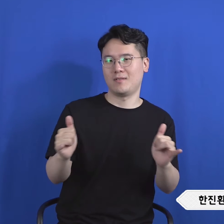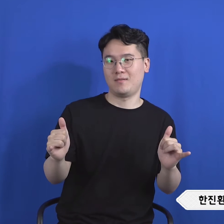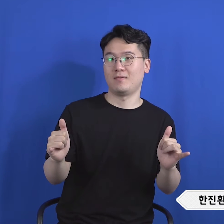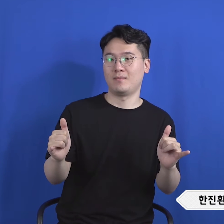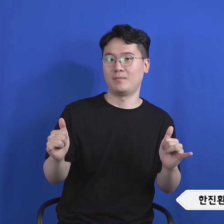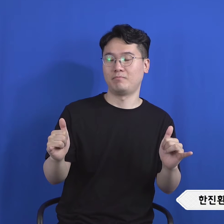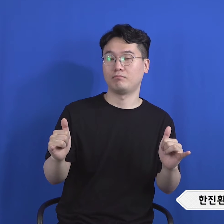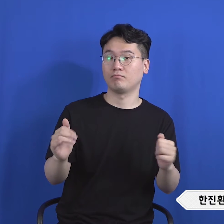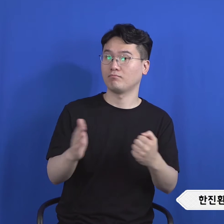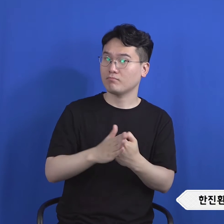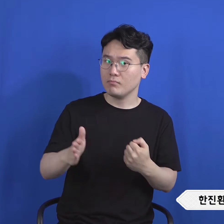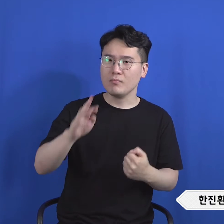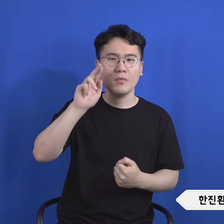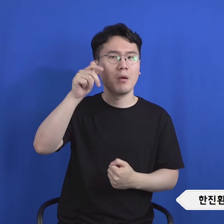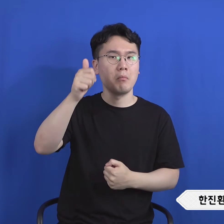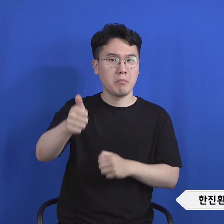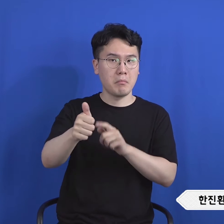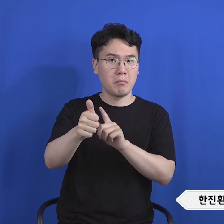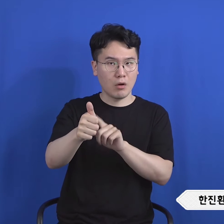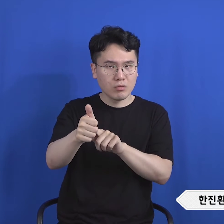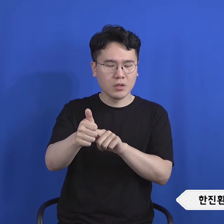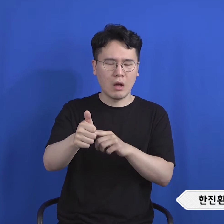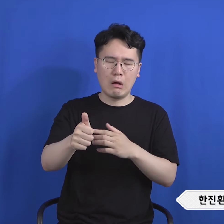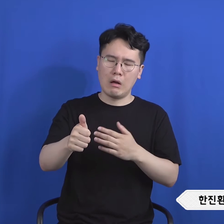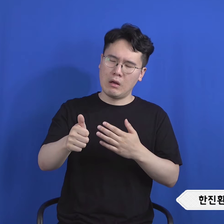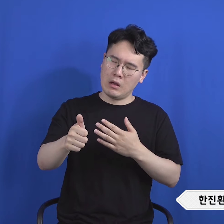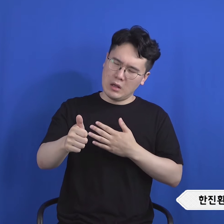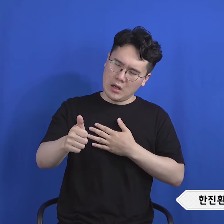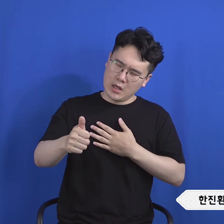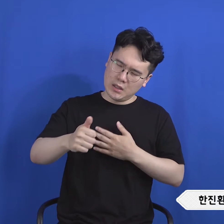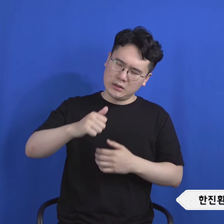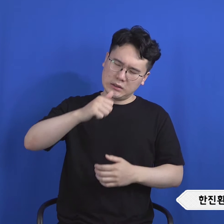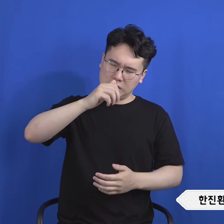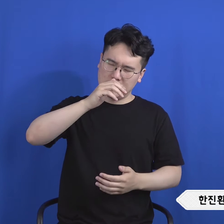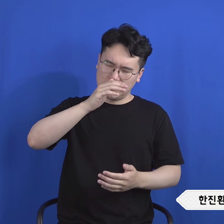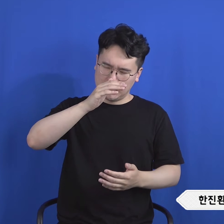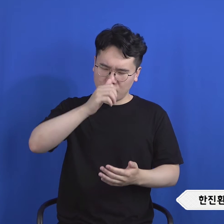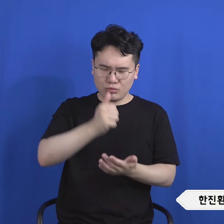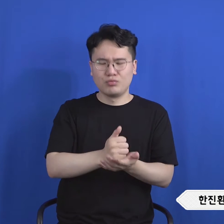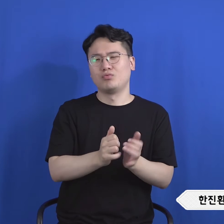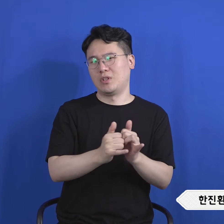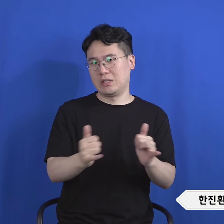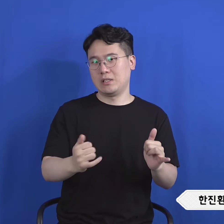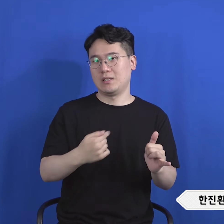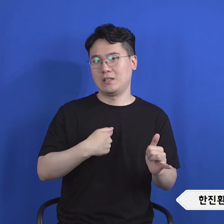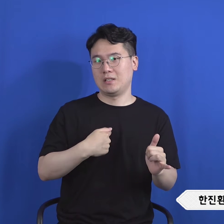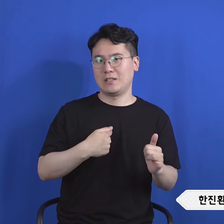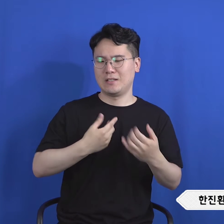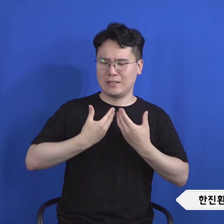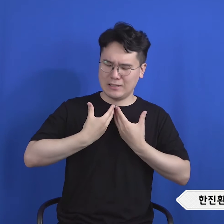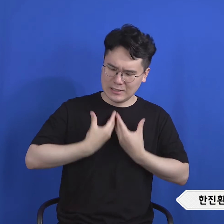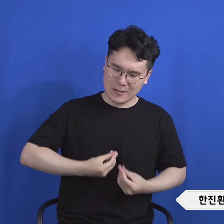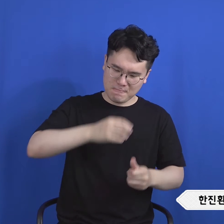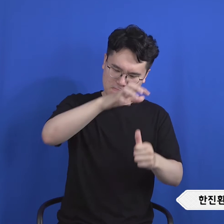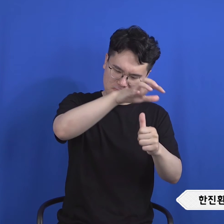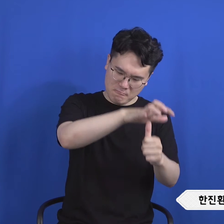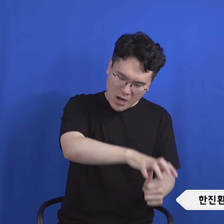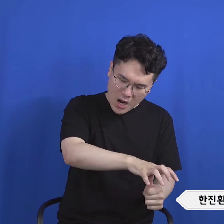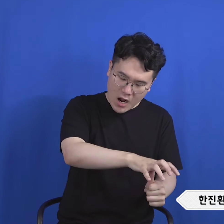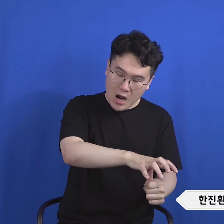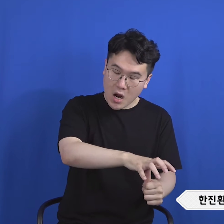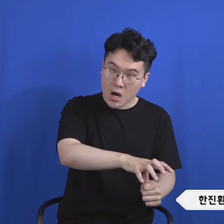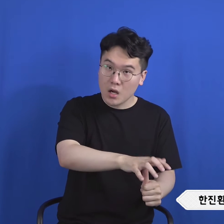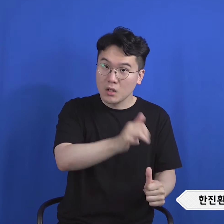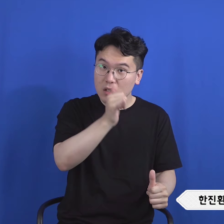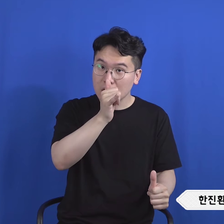그래서 바울이 내가 이것밖에 안 되는 존재냐 하고 낙심하고 좌절합니까? 아니지요.